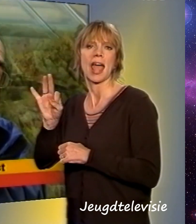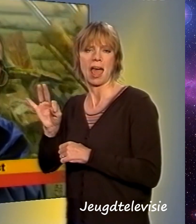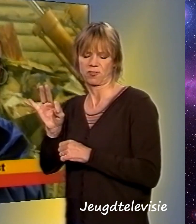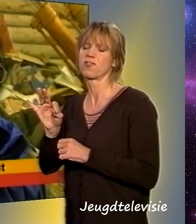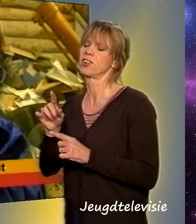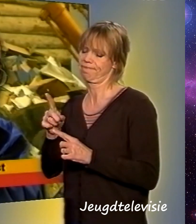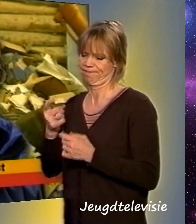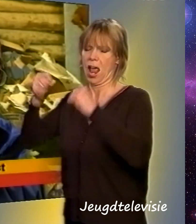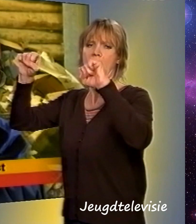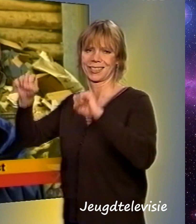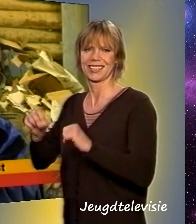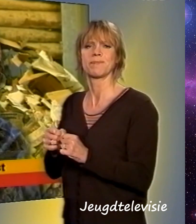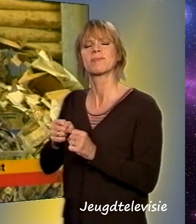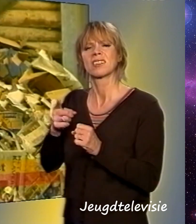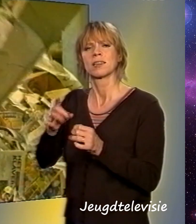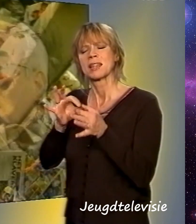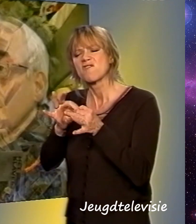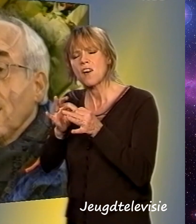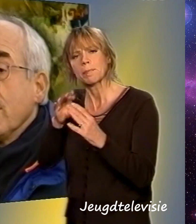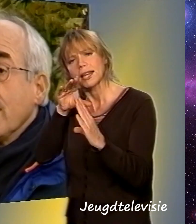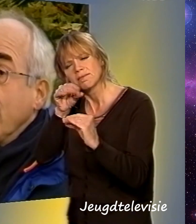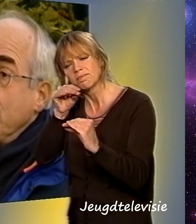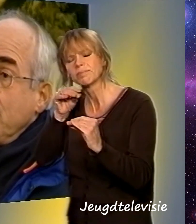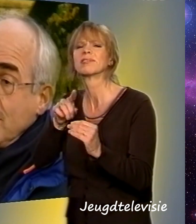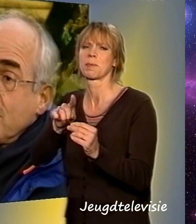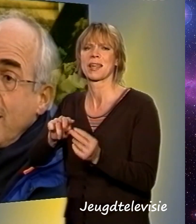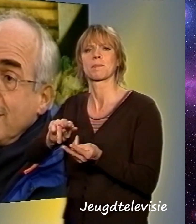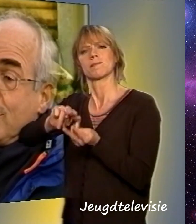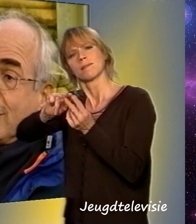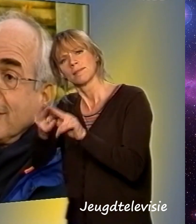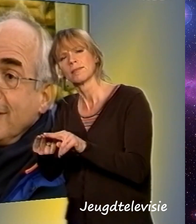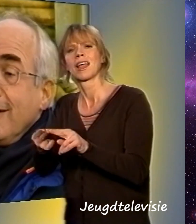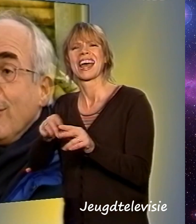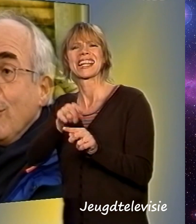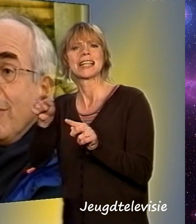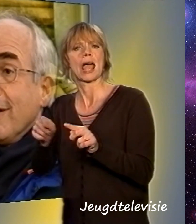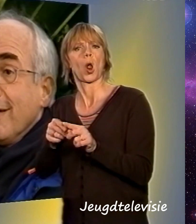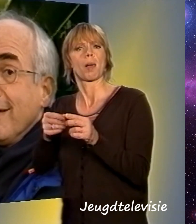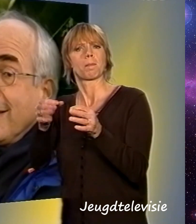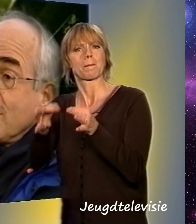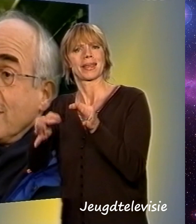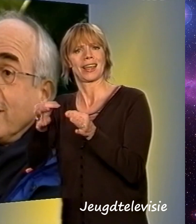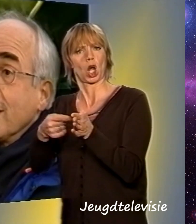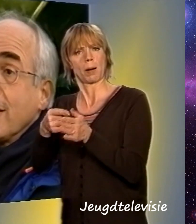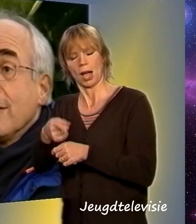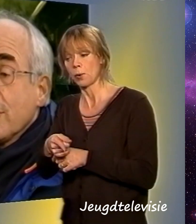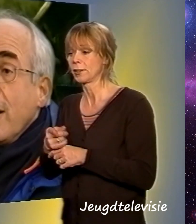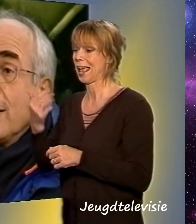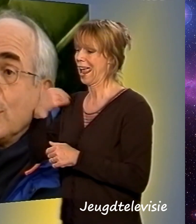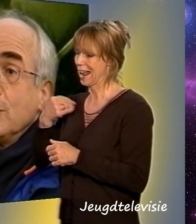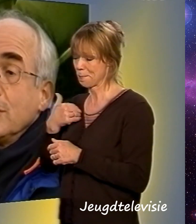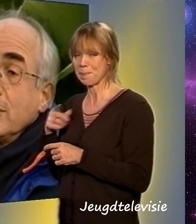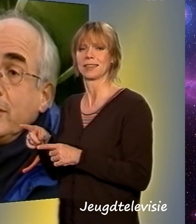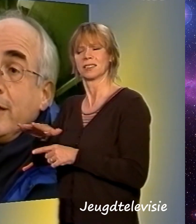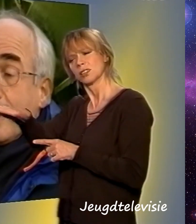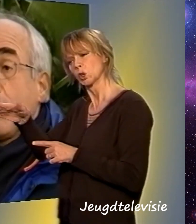dat zoveel mogelijk hergebruikt bier gebruiken en dan gaan we aan de mensen vragen natuurlijk om afsluit wie we gaan te vragen